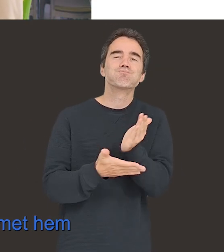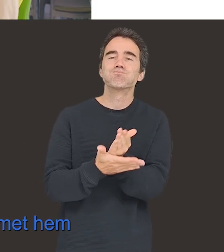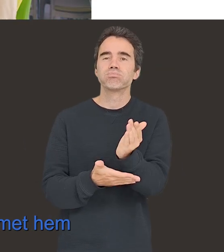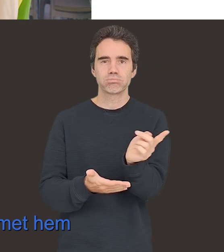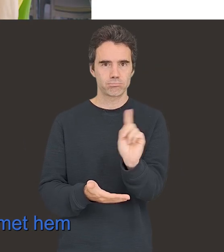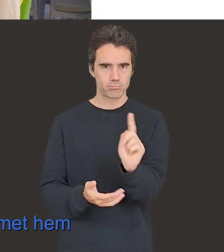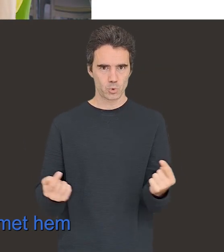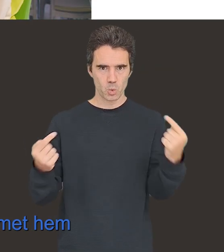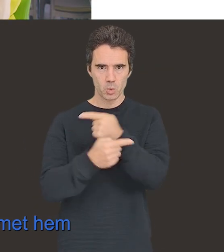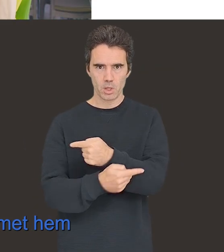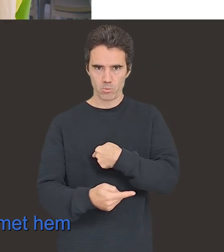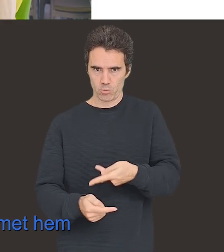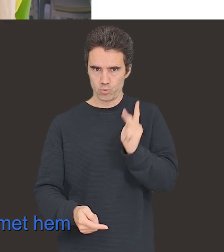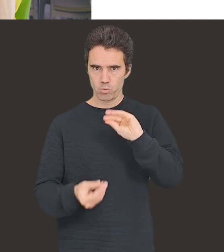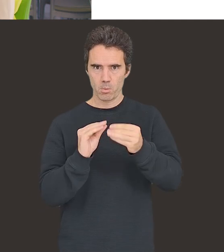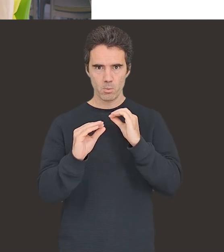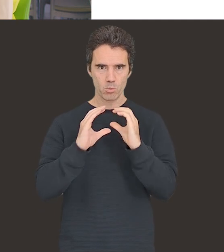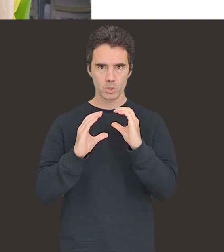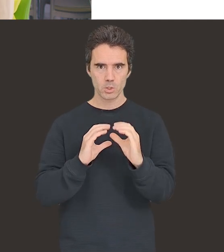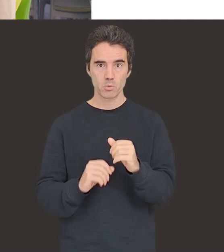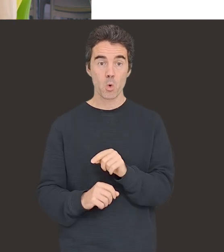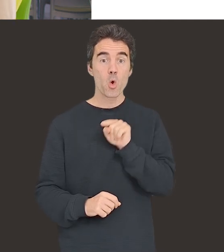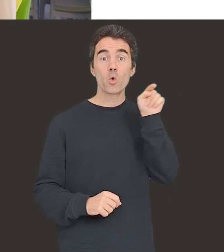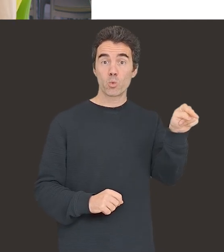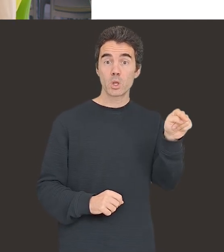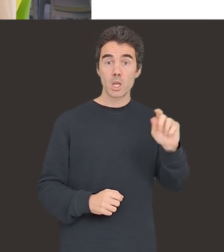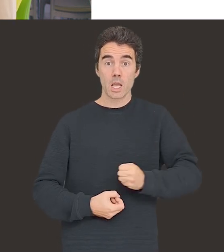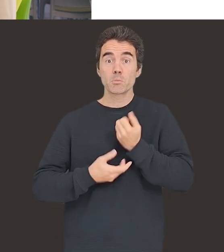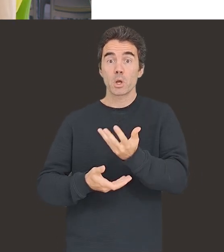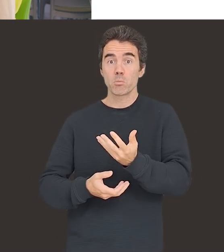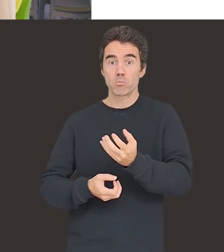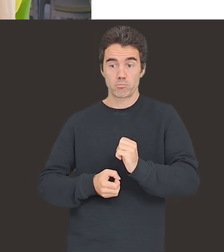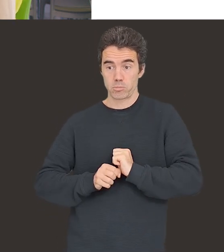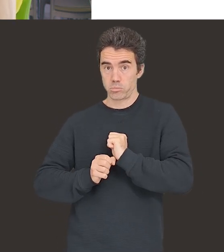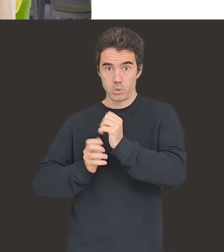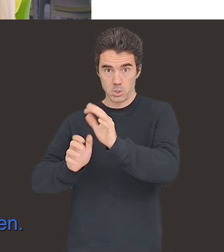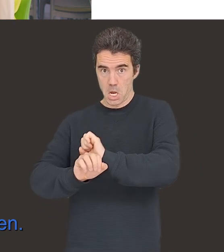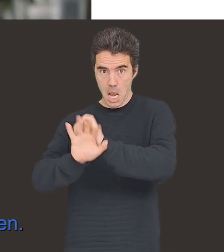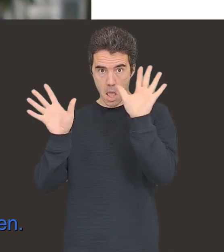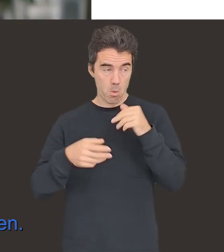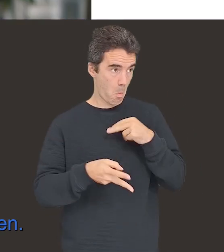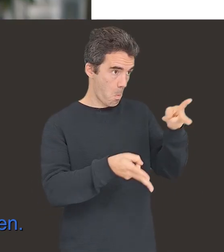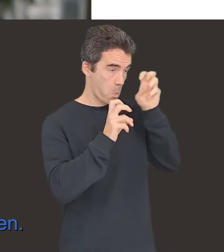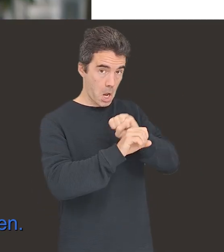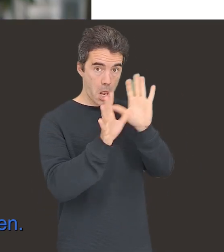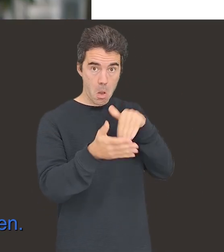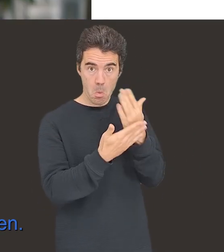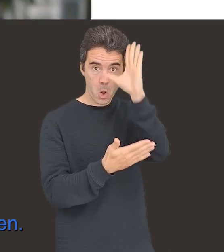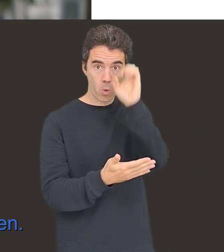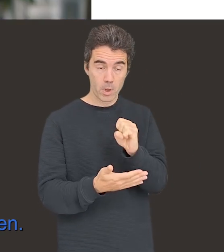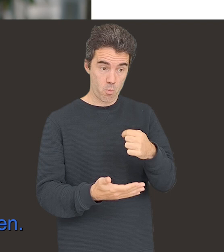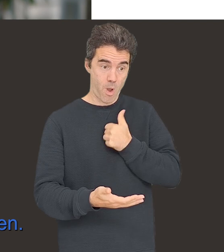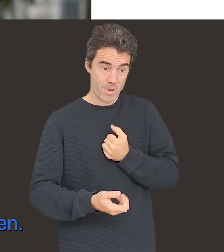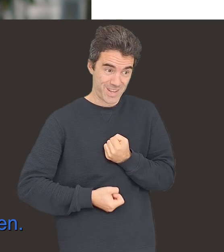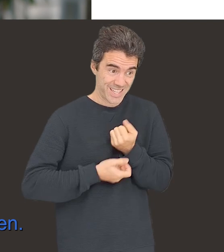C'est surtout nous qui avons des problèmes de communication avec lui. Ce n'est pas lui qui a des problèmes de communication avec nous. Voilà. Si tout le monde il ferait un